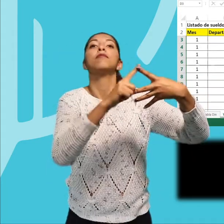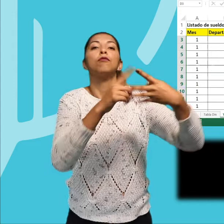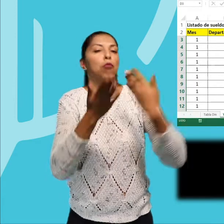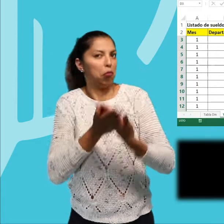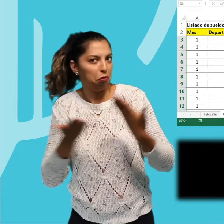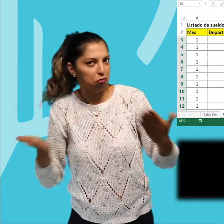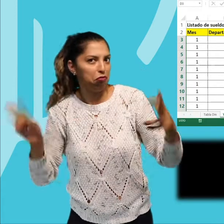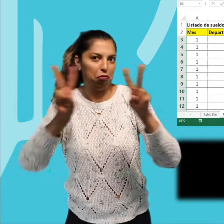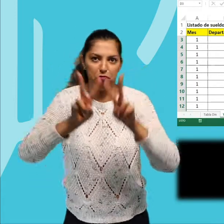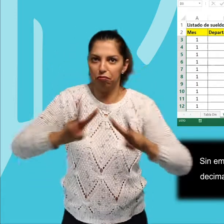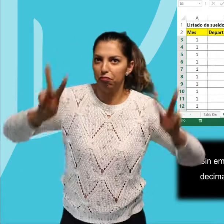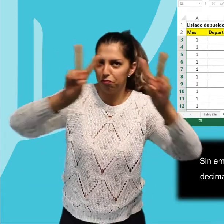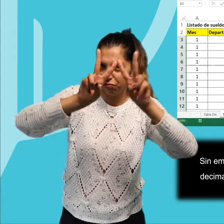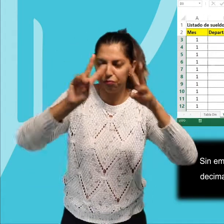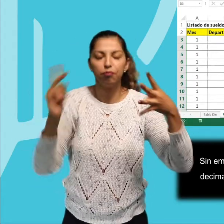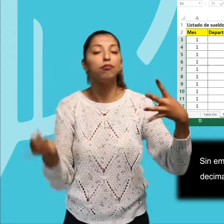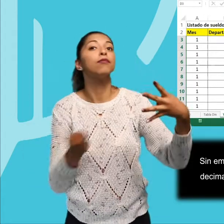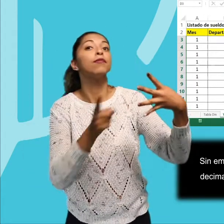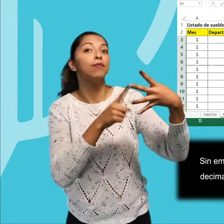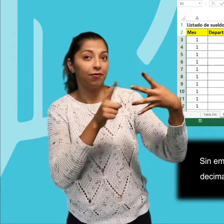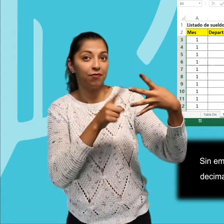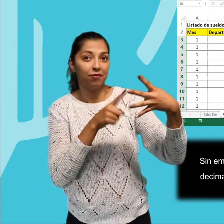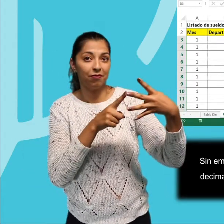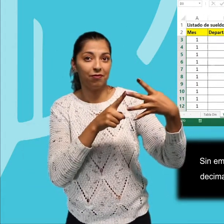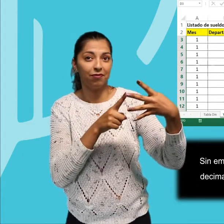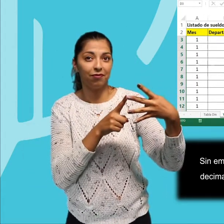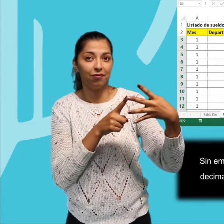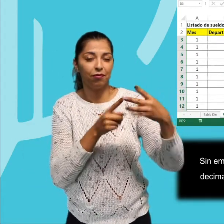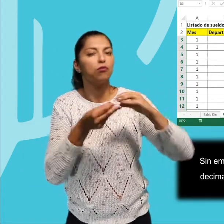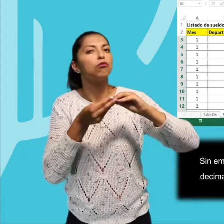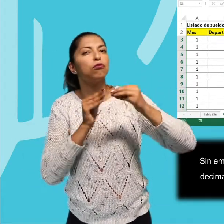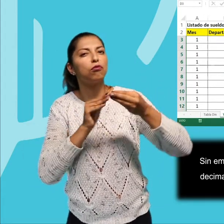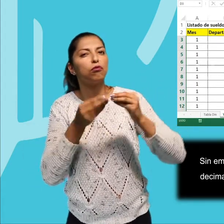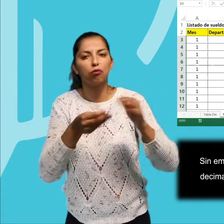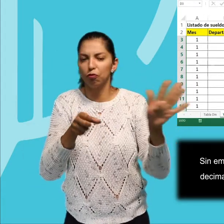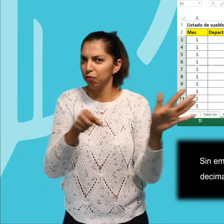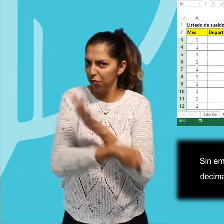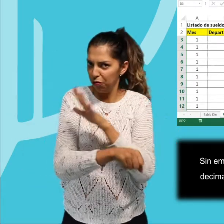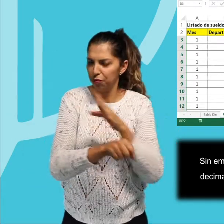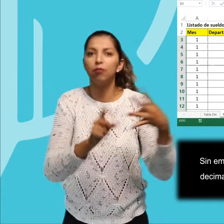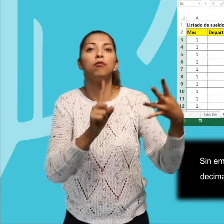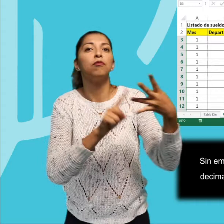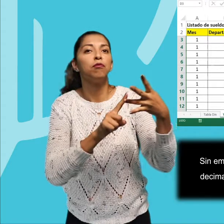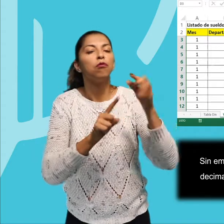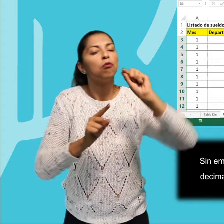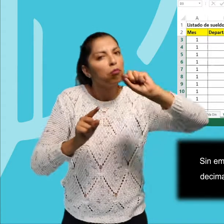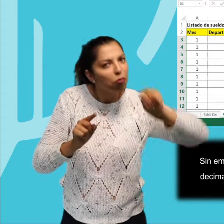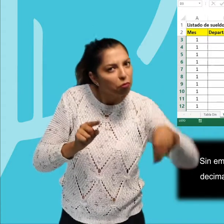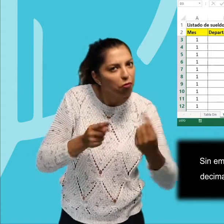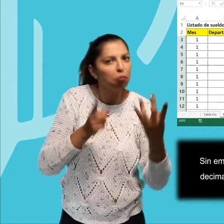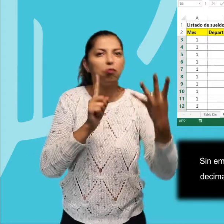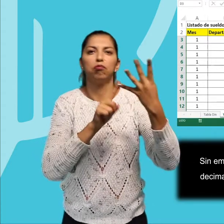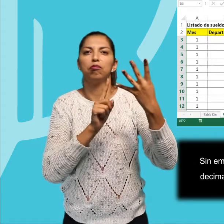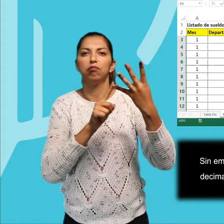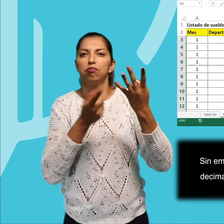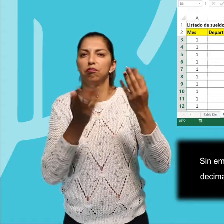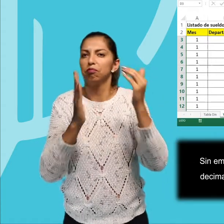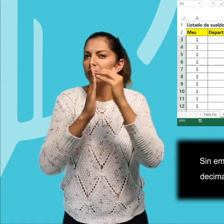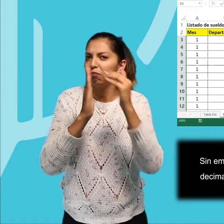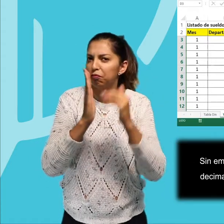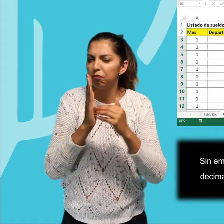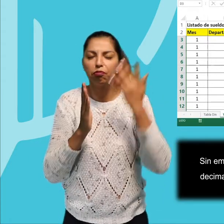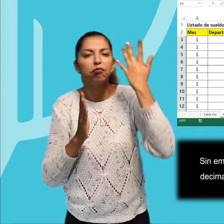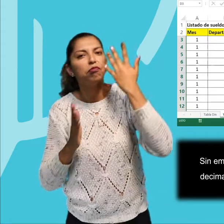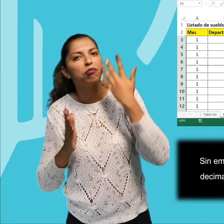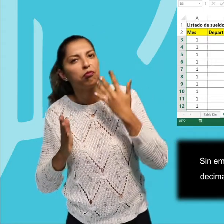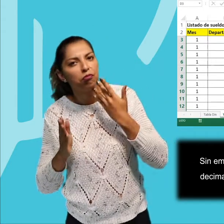ingresar cualquier valor. Sin embargo, podemos seleccionar de que sea un número entero, un número decimal, o que sea a través de una lista o fecha